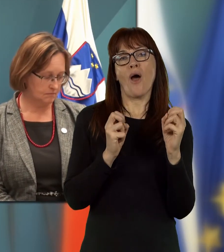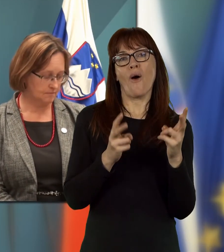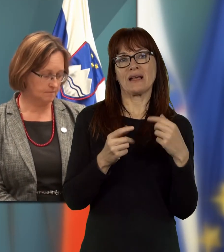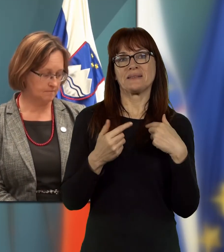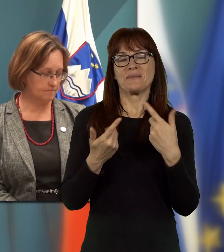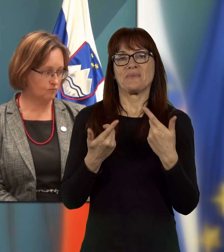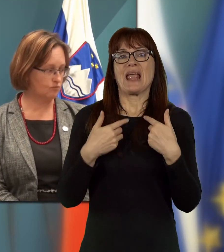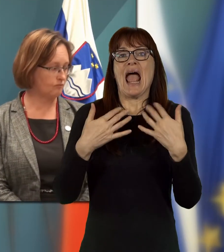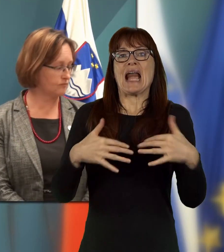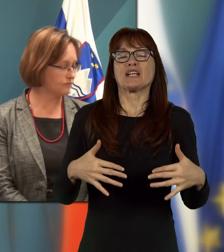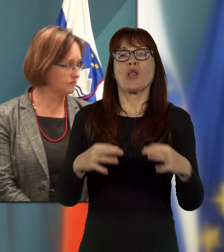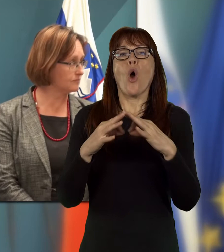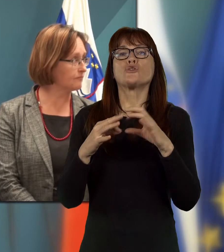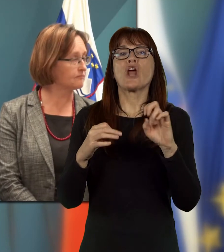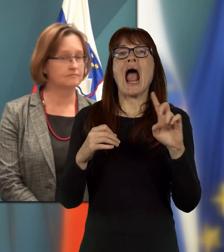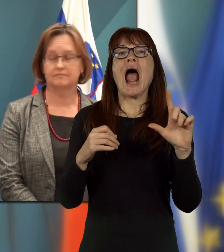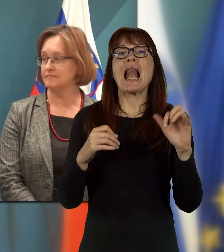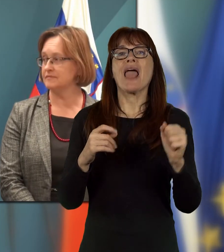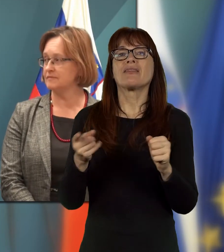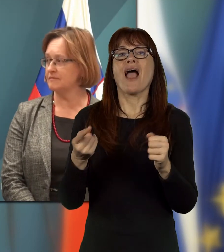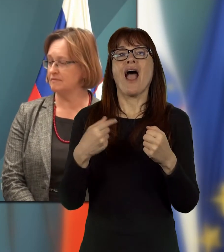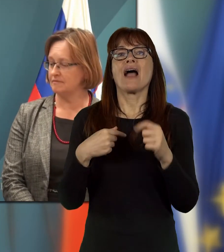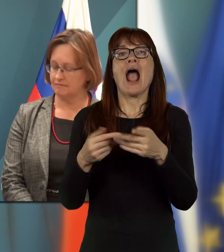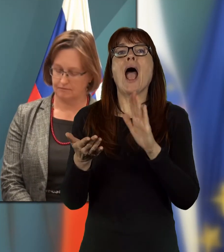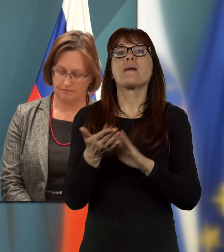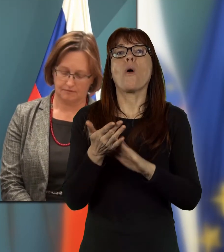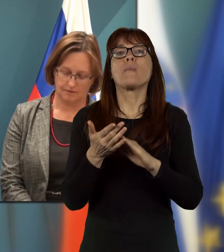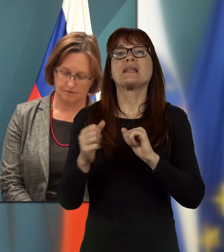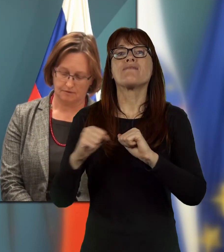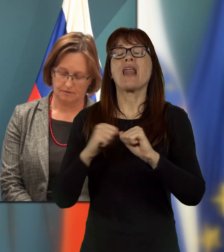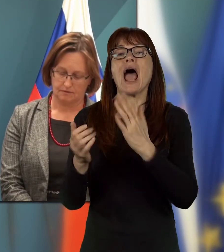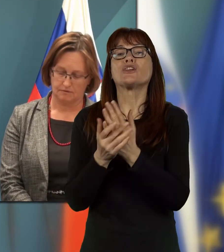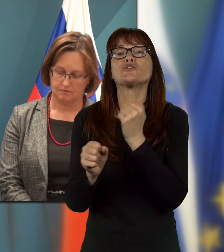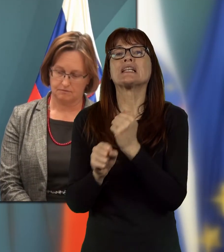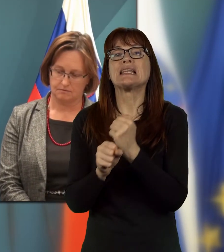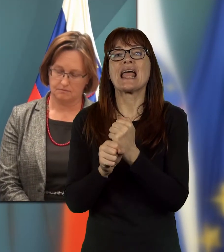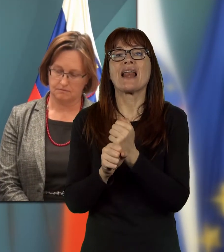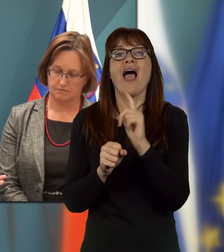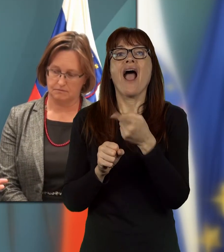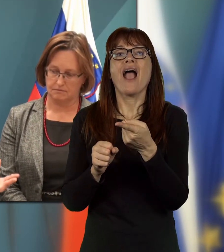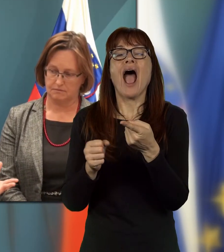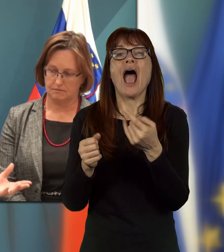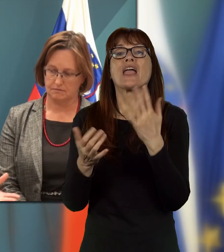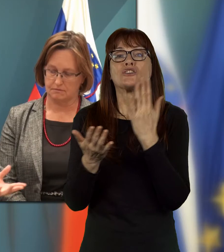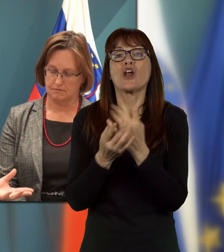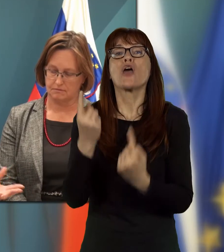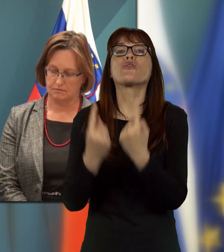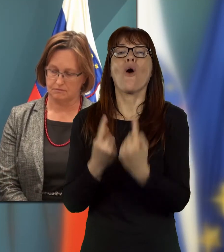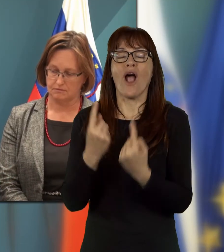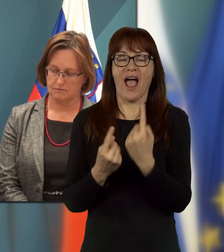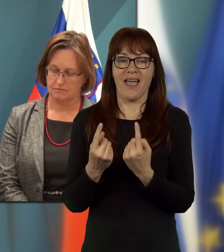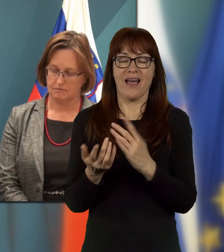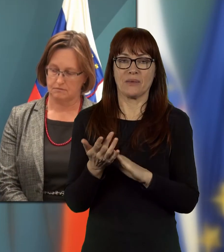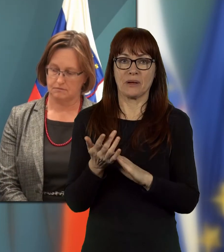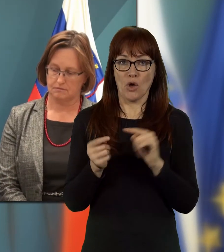položaj, pa zdaj mi razloži, Alenka, kaj pa pravzaprav vlada že dela, kaj delate, kaj se pravzaprav že